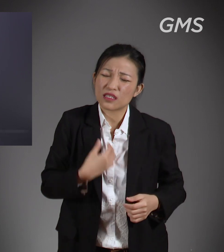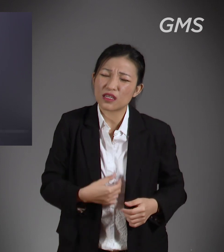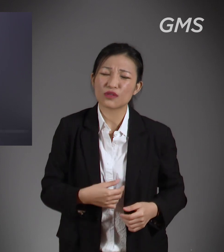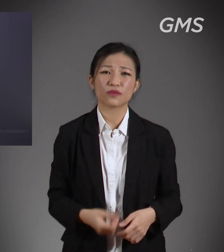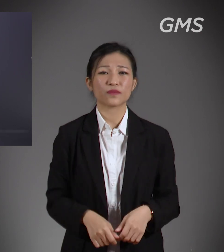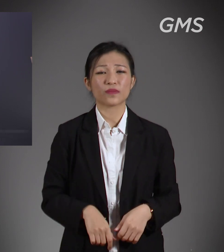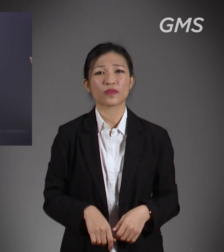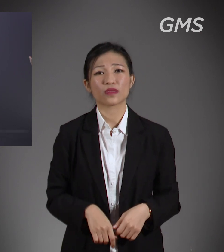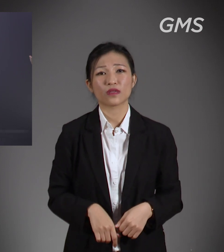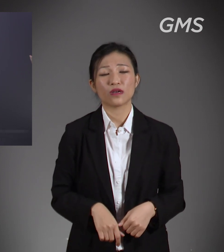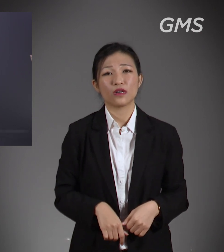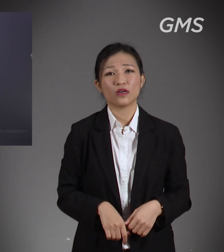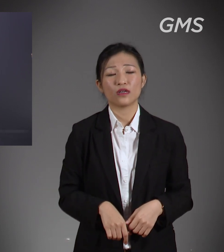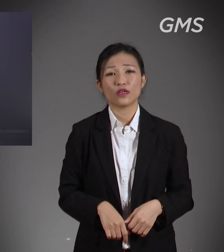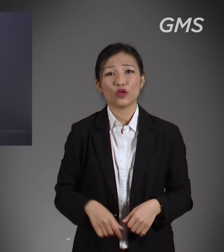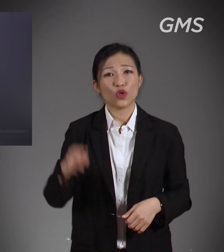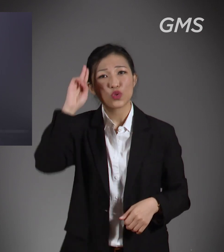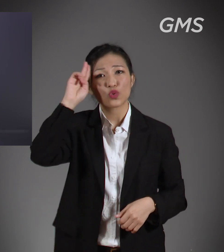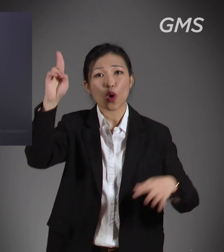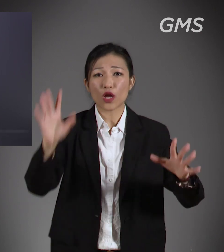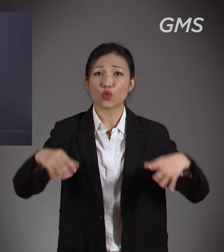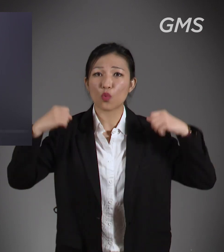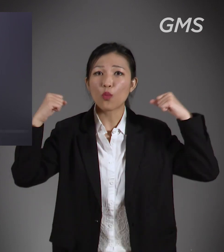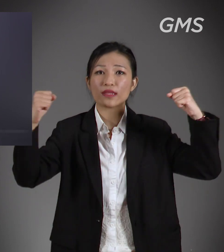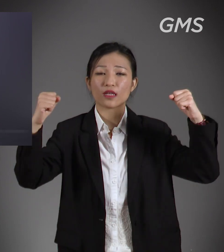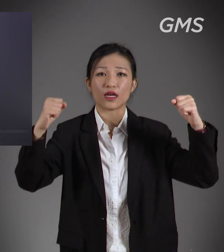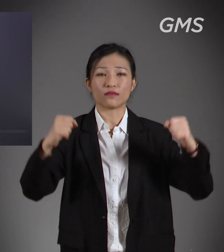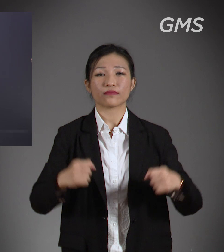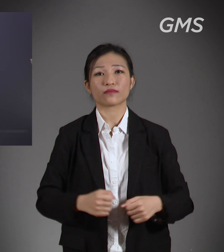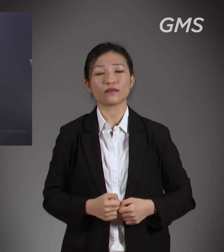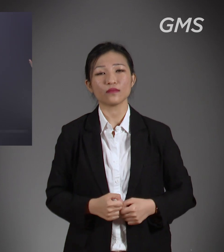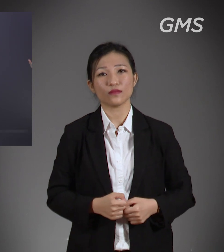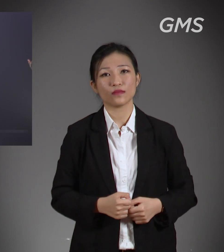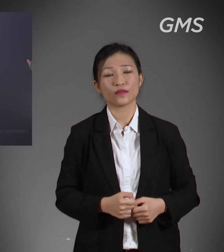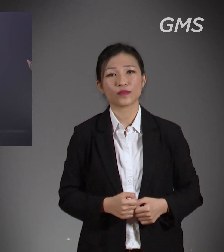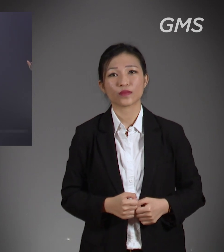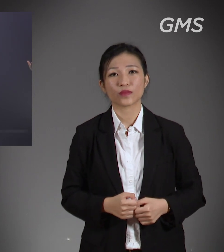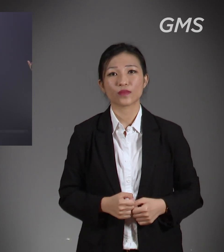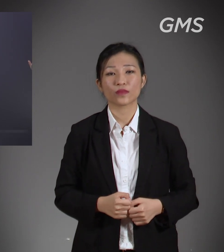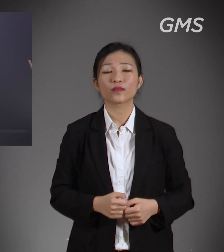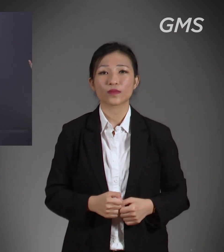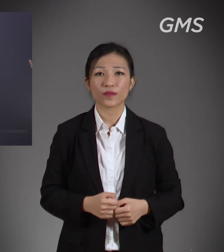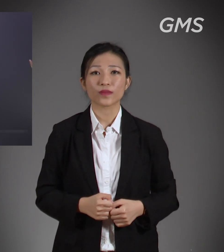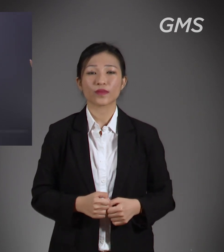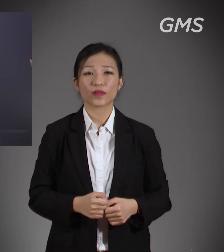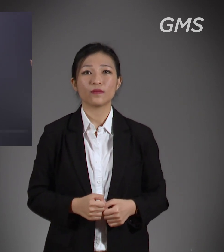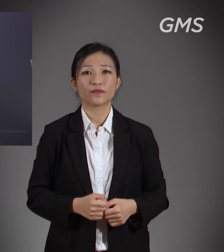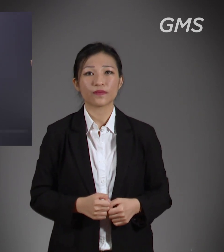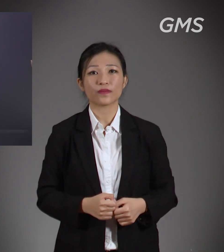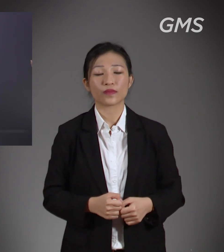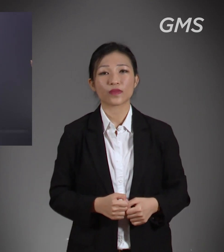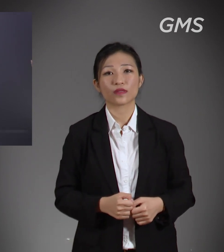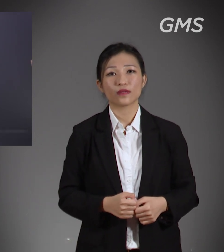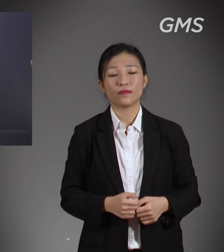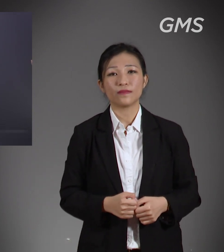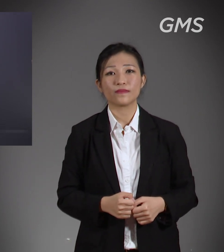ada kata moga-moga, tetapi iman kami semua ditegakkan di dalam perjanjian yang dimeteraikan oleh